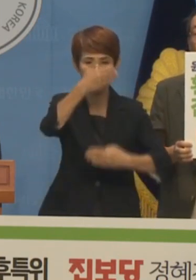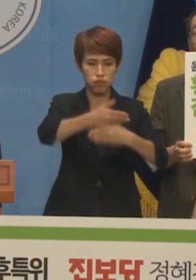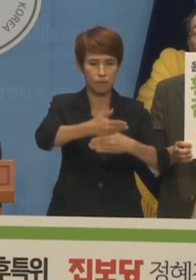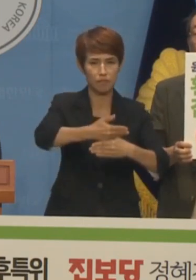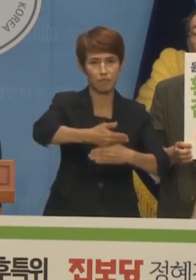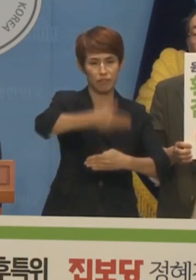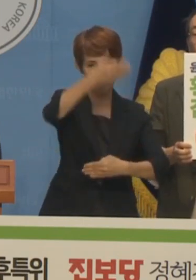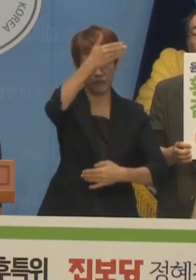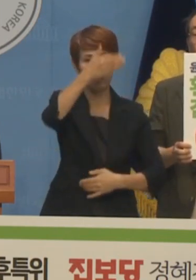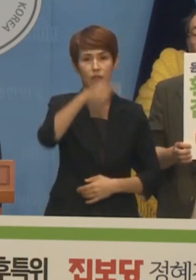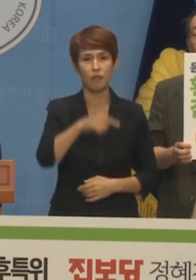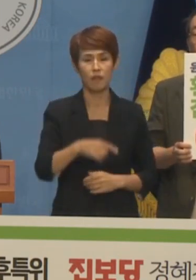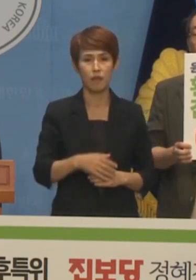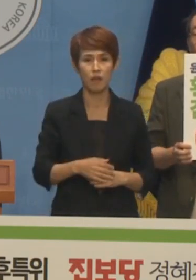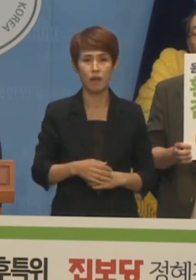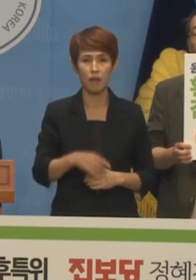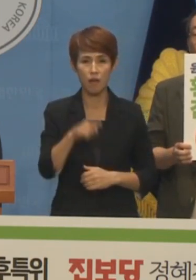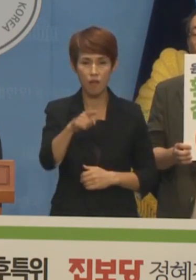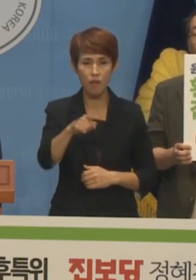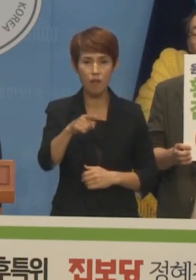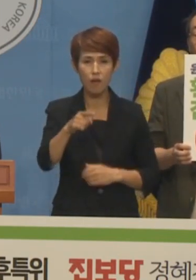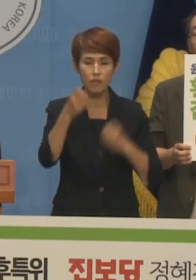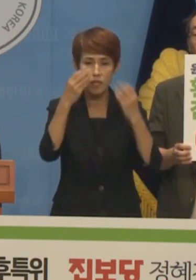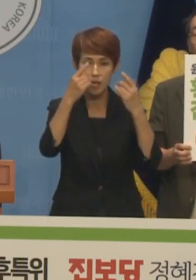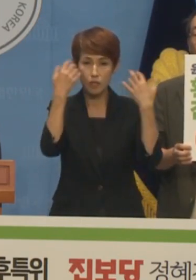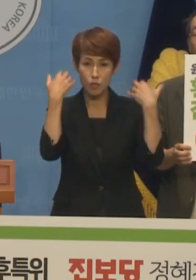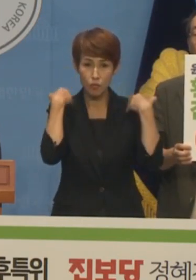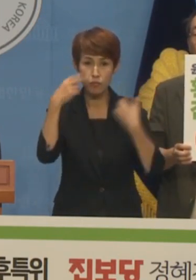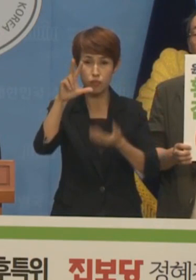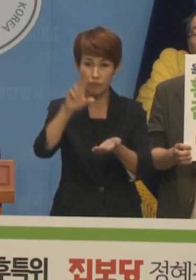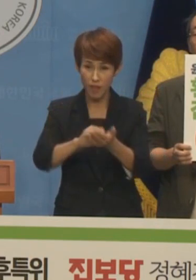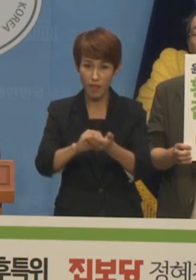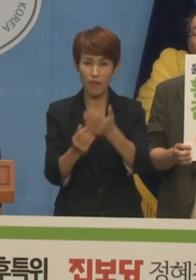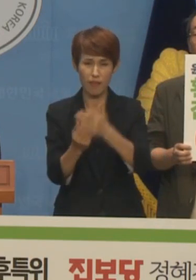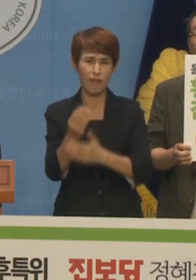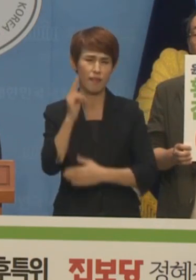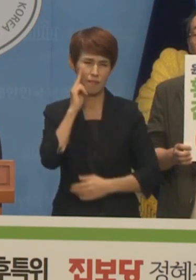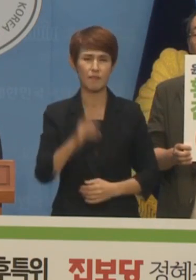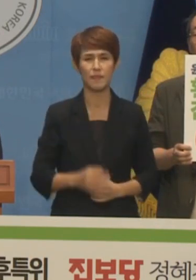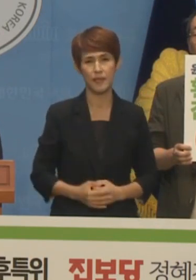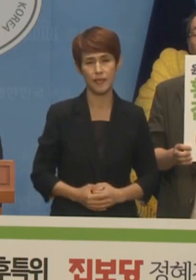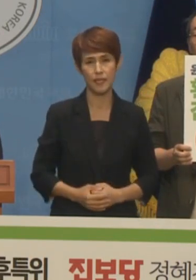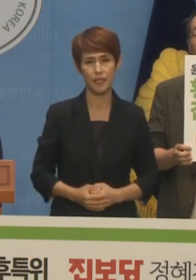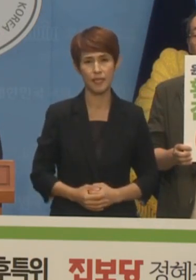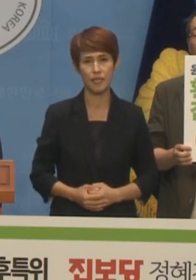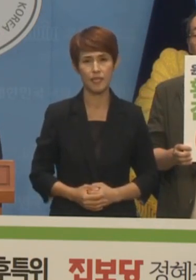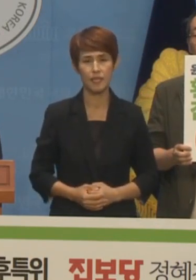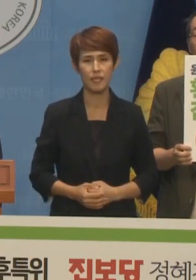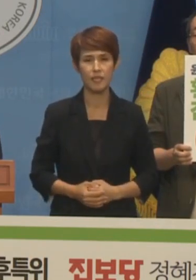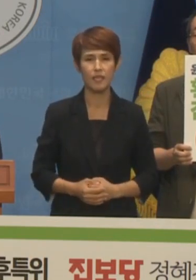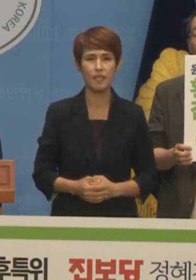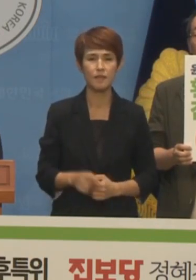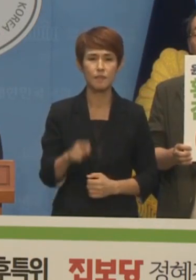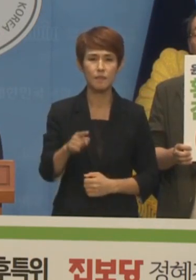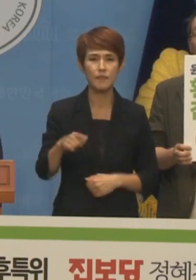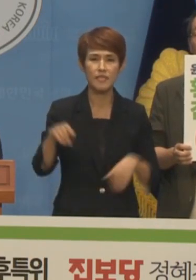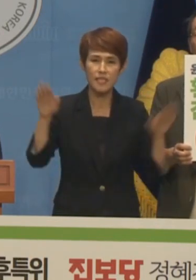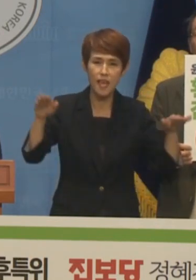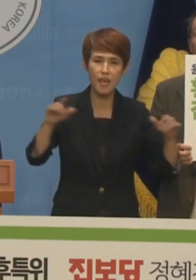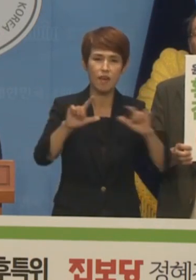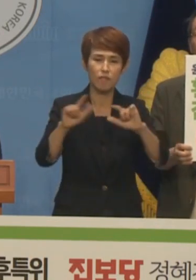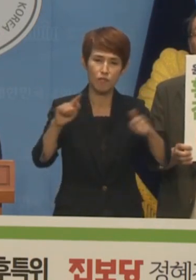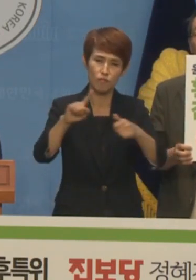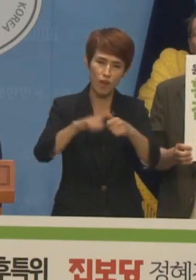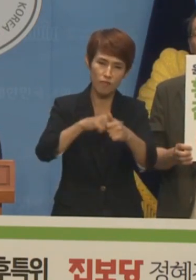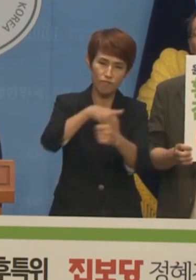자연성을 회복하던 금강유역의 새정보 수문 또한 닫힐 위기에 처해 있습니다. 흰목물대새, 수염풍뎅이 등